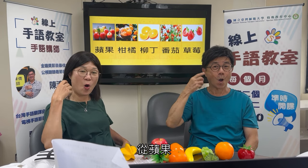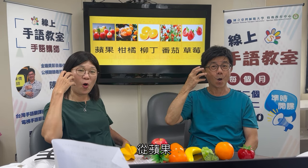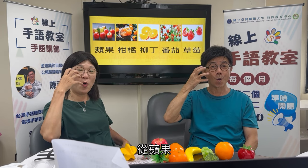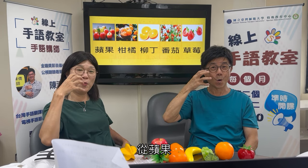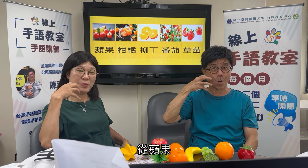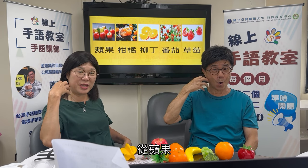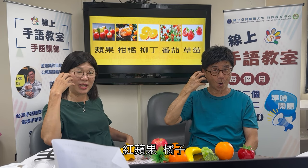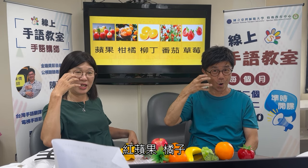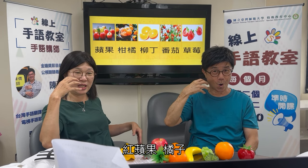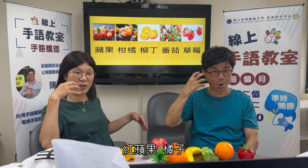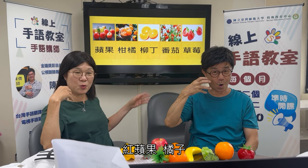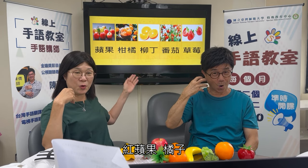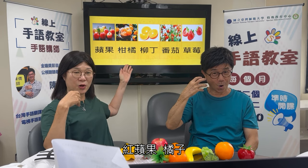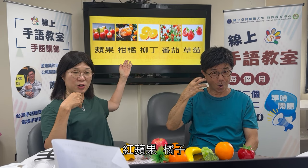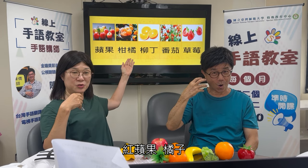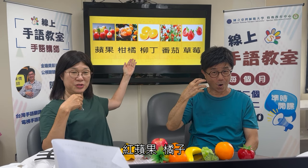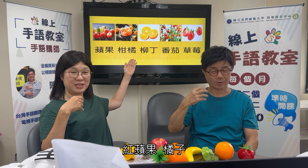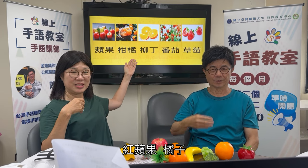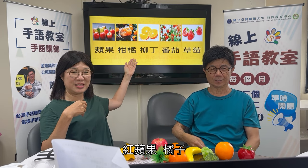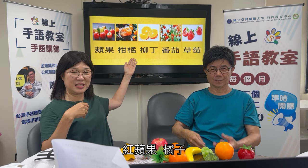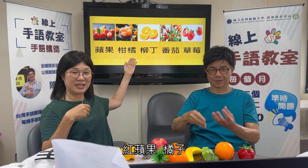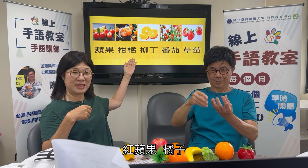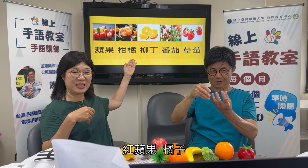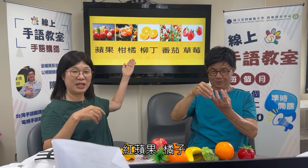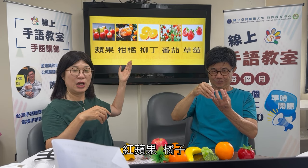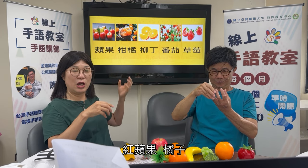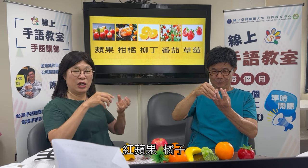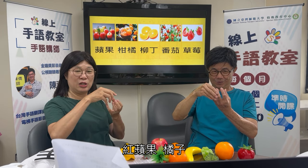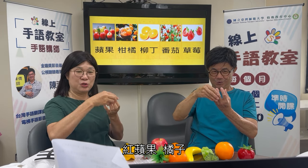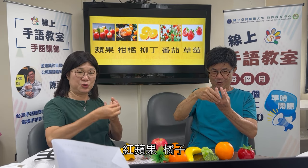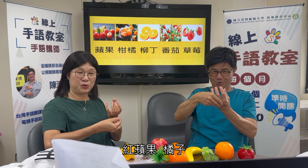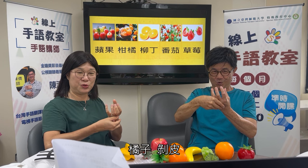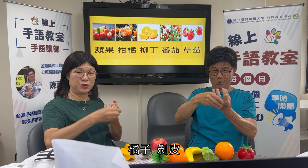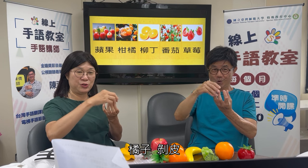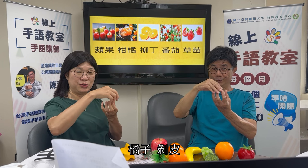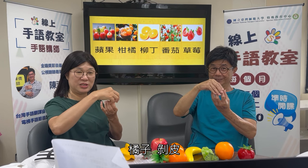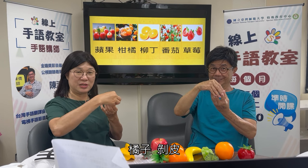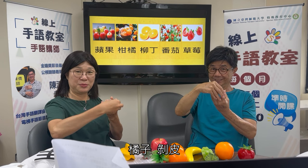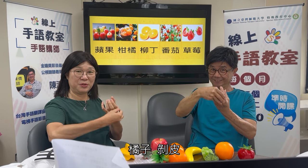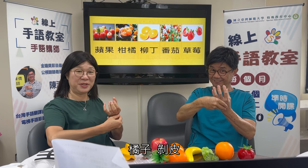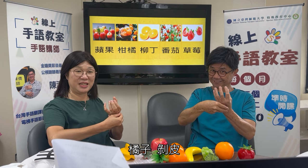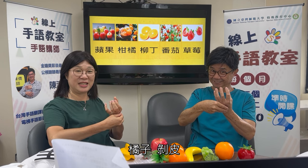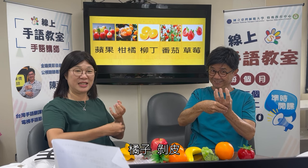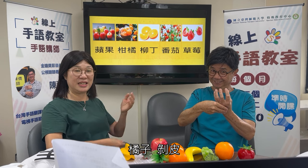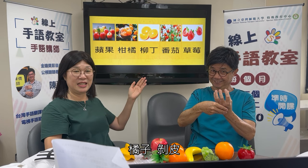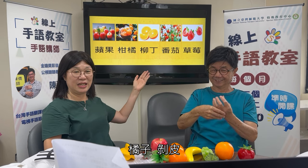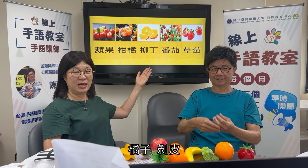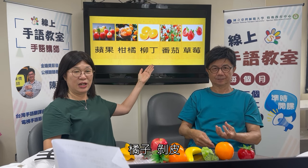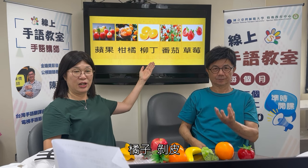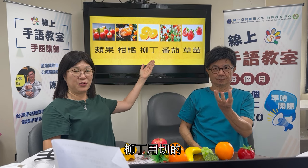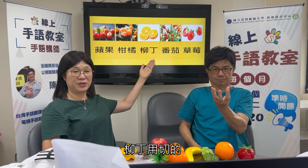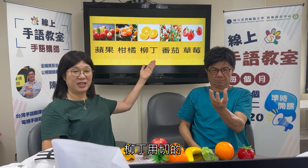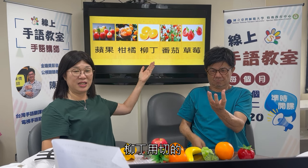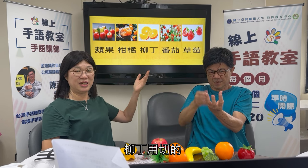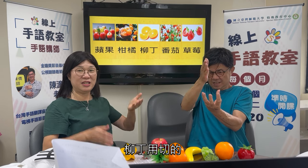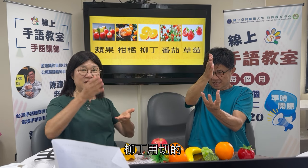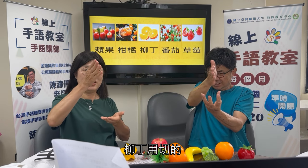红苹果，橘子，橘子剥皮，柳丁